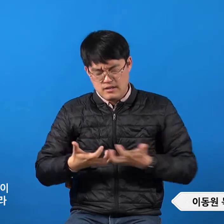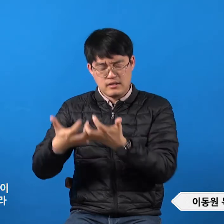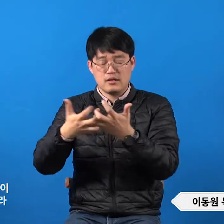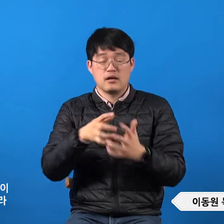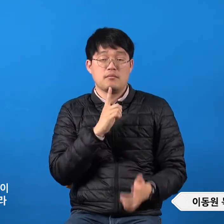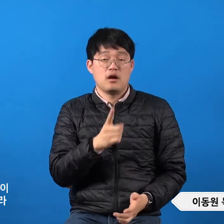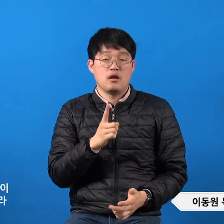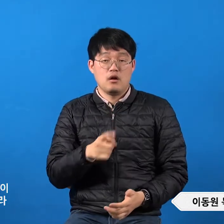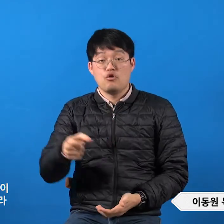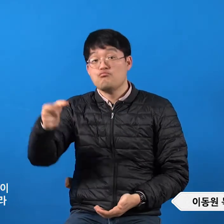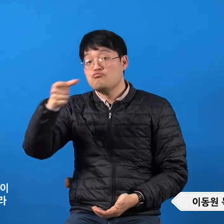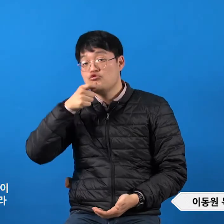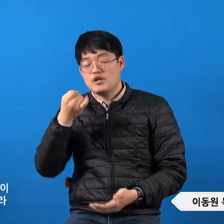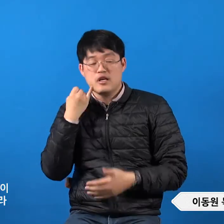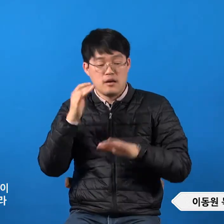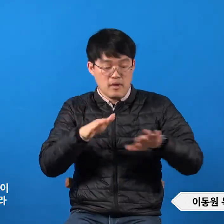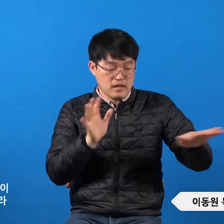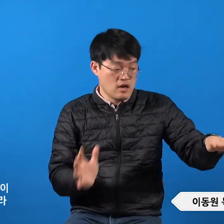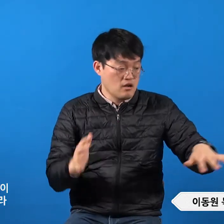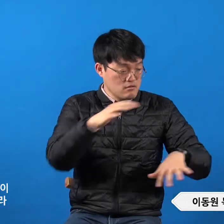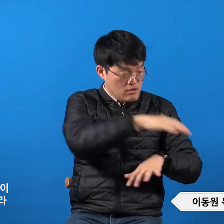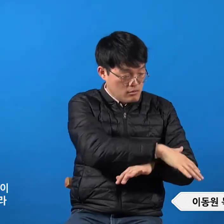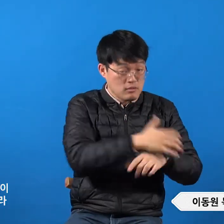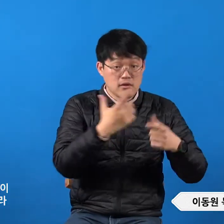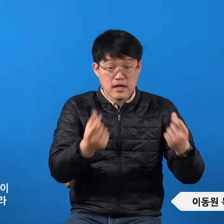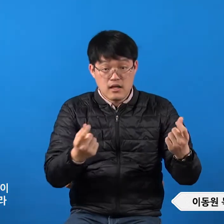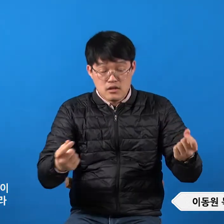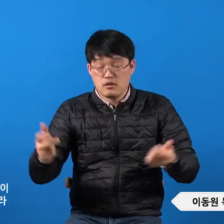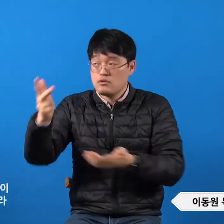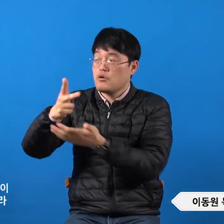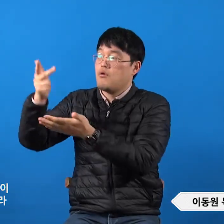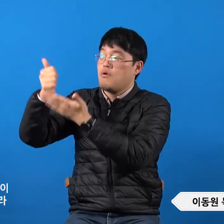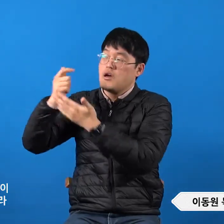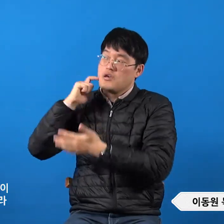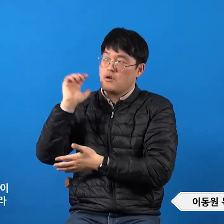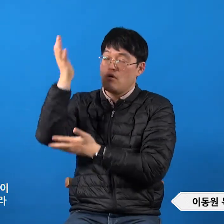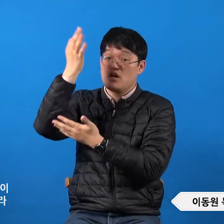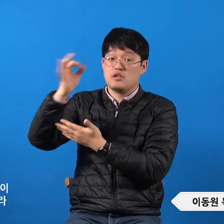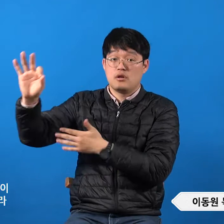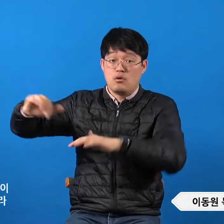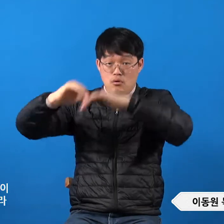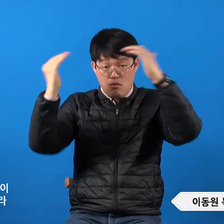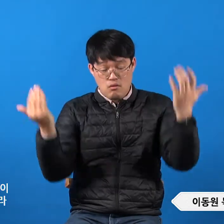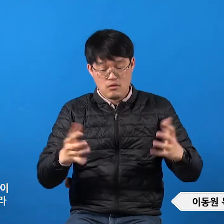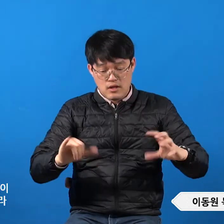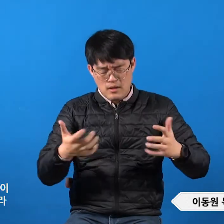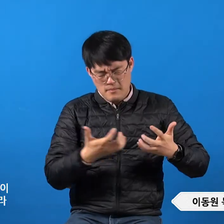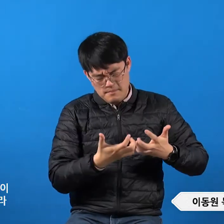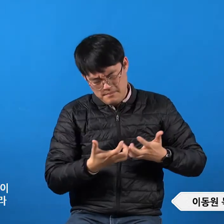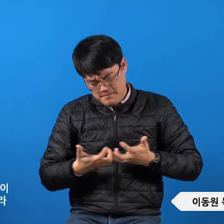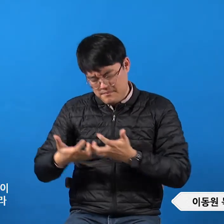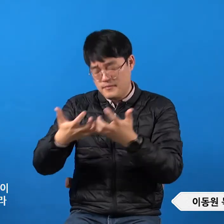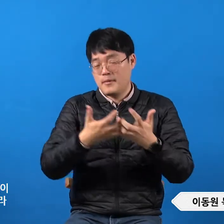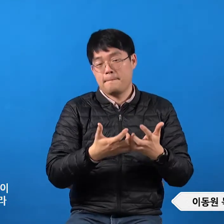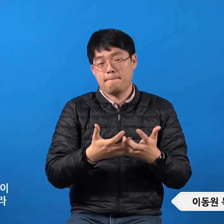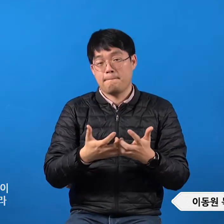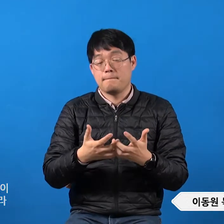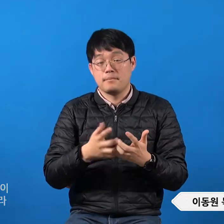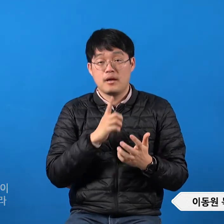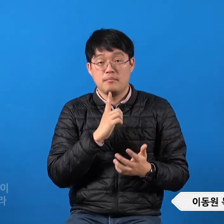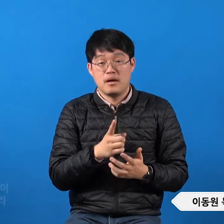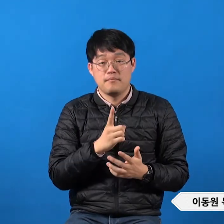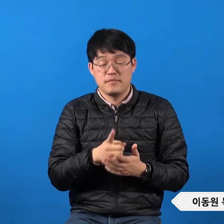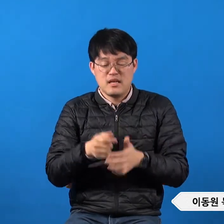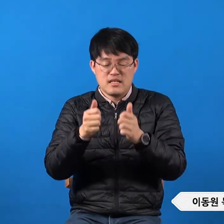네, 물이 바다를 덮음같이 여호와의 영광을 인정하는 것이 온 세상에 가득합니다.